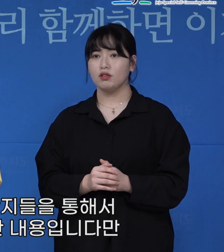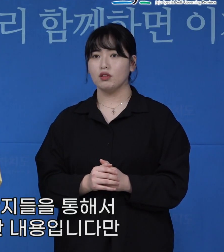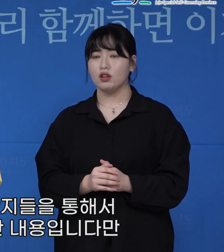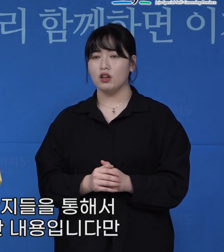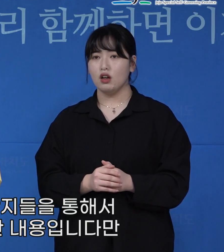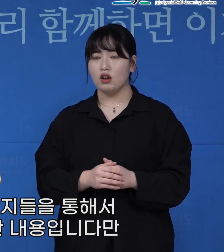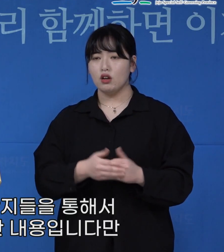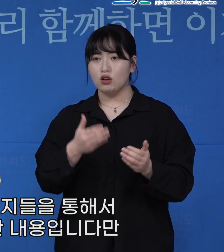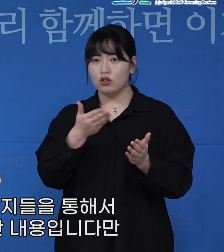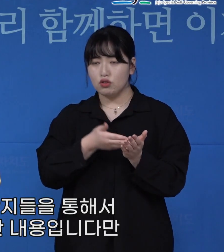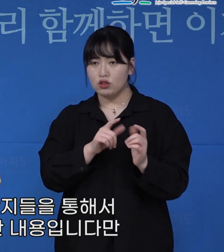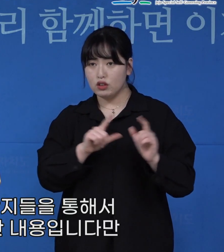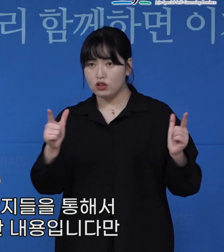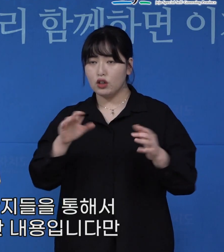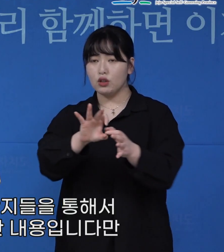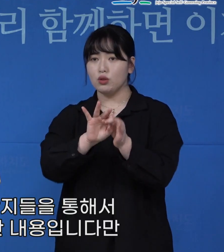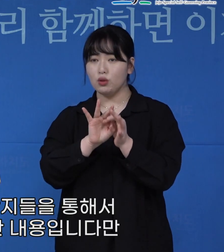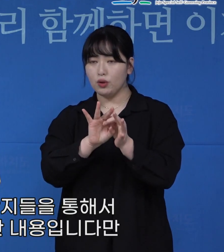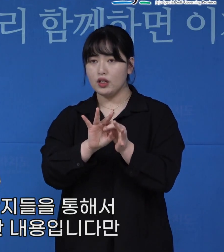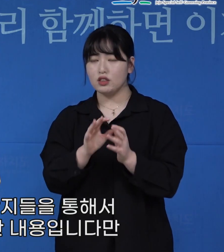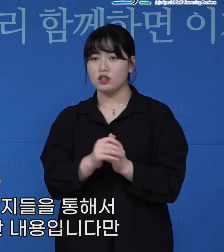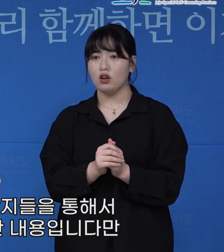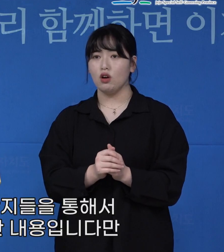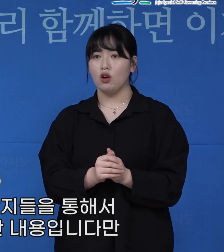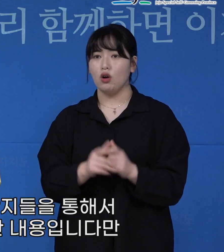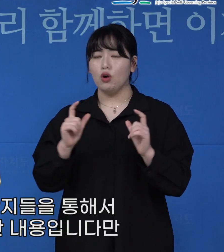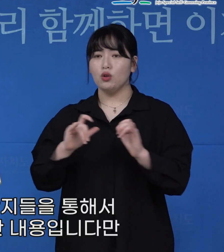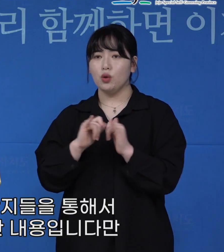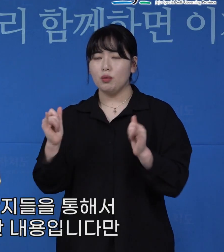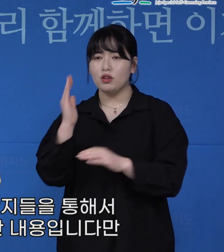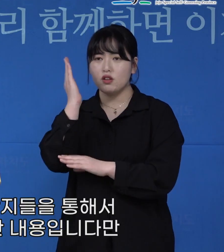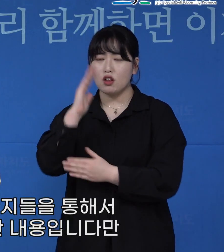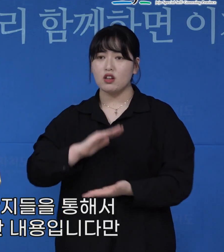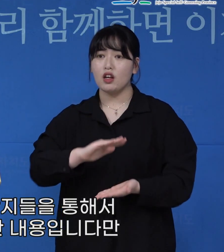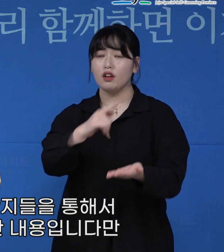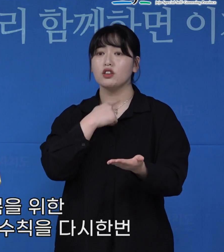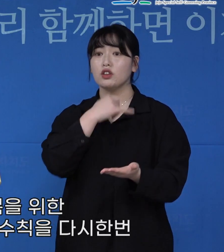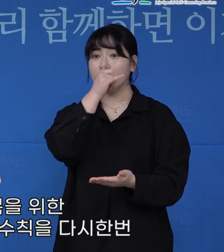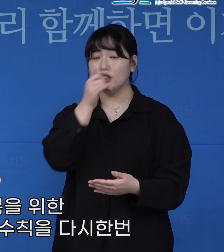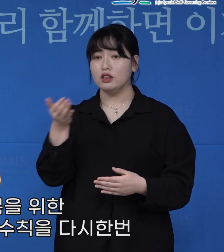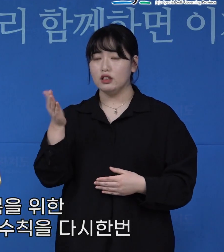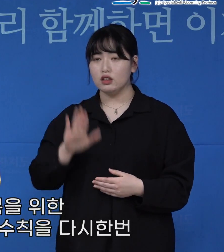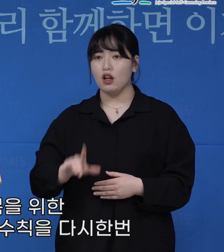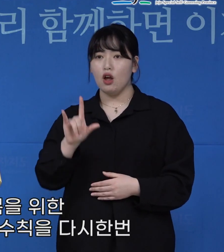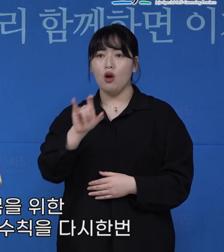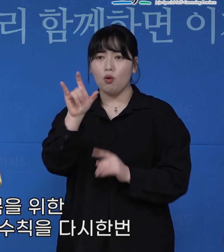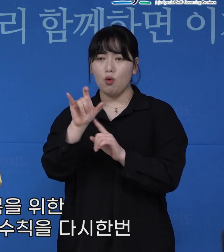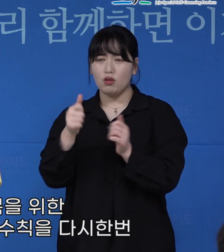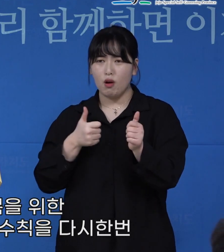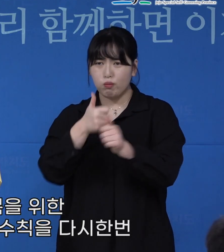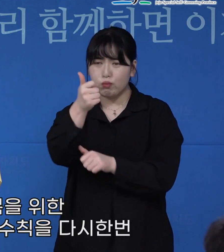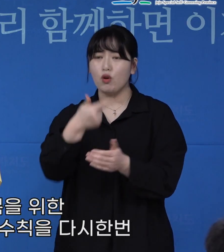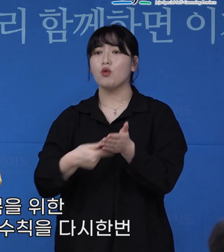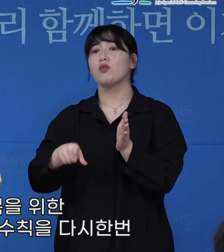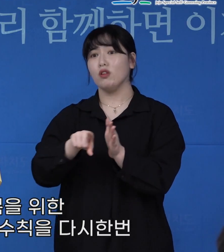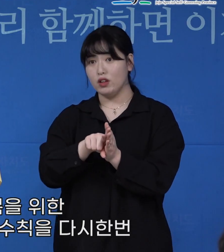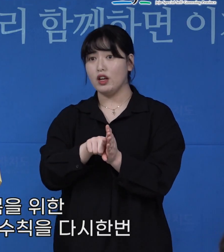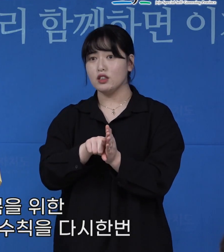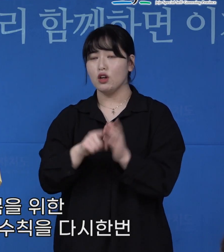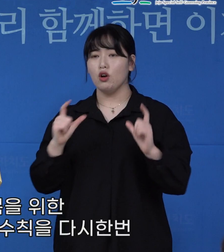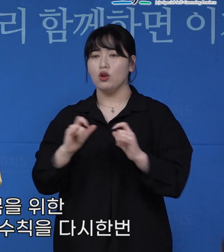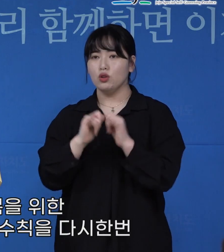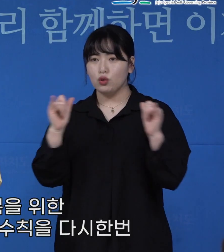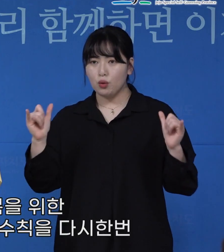일간지들을 통해서 도민들께도 호소한 내용입니다마는 코로나 극복을 위한